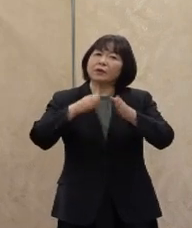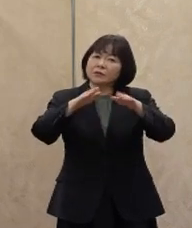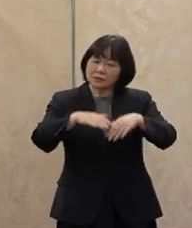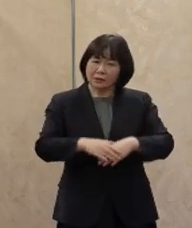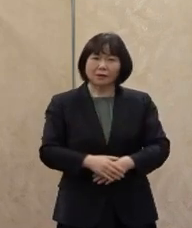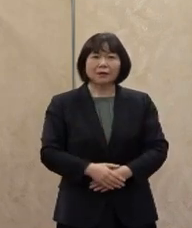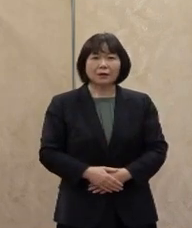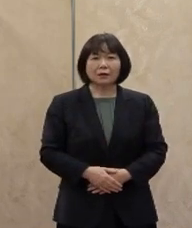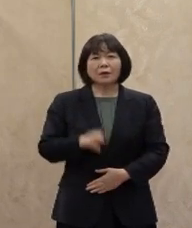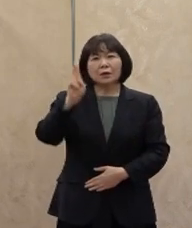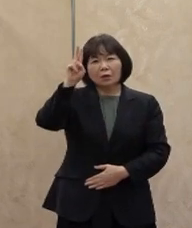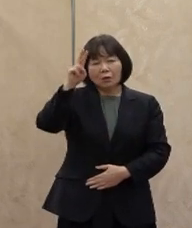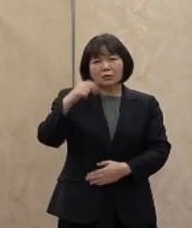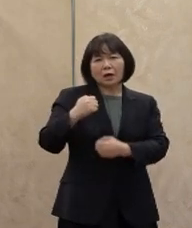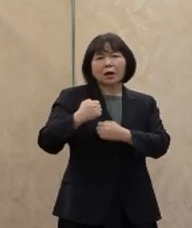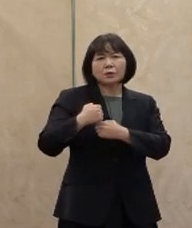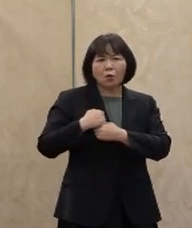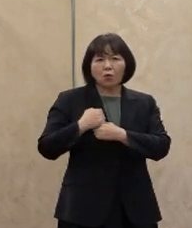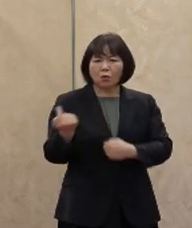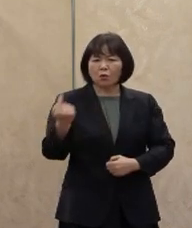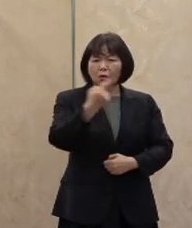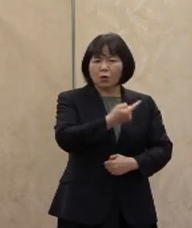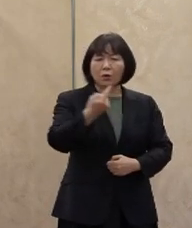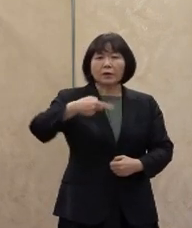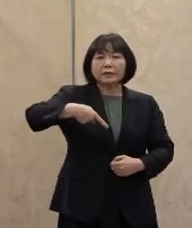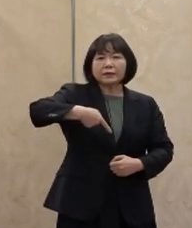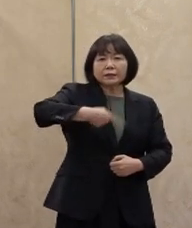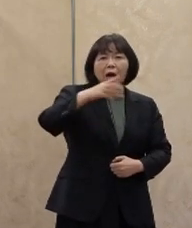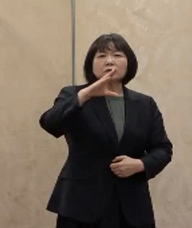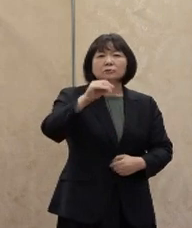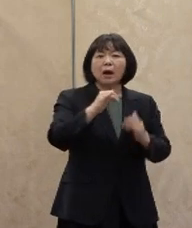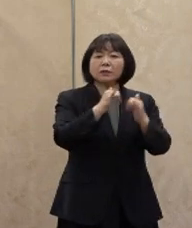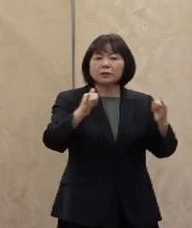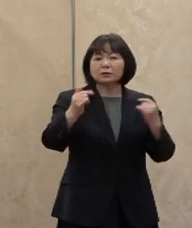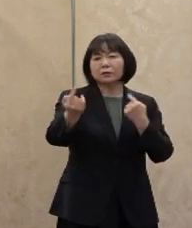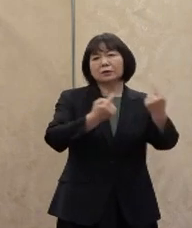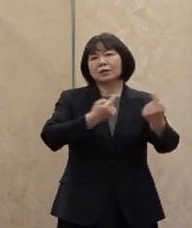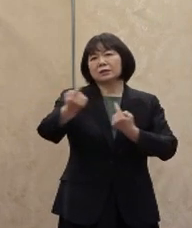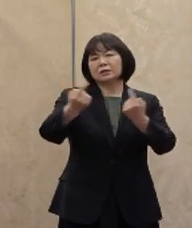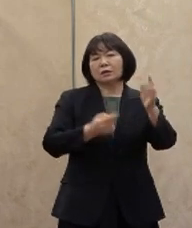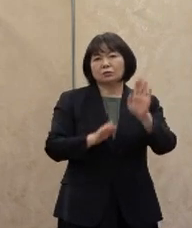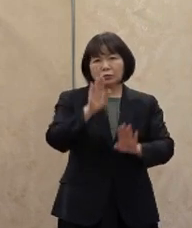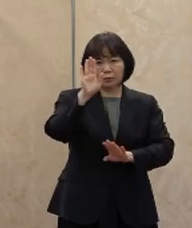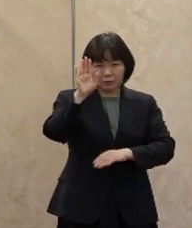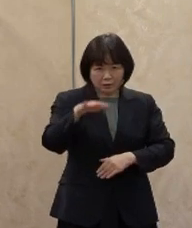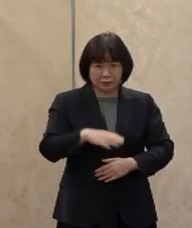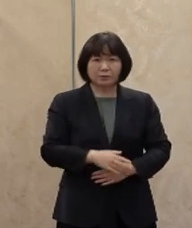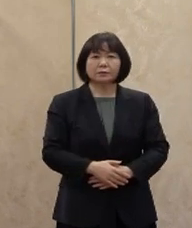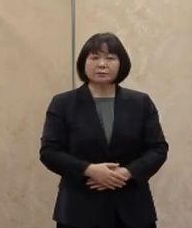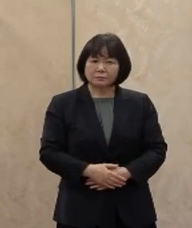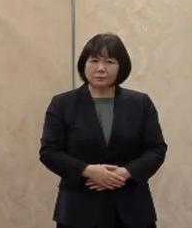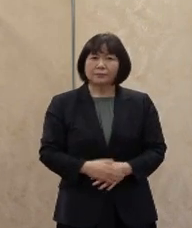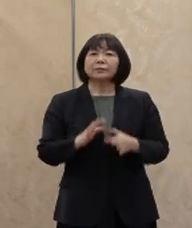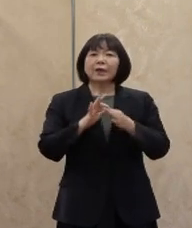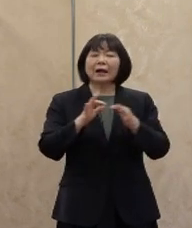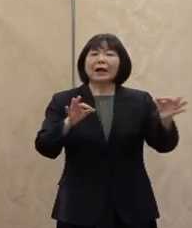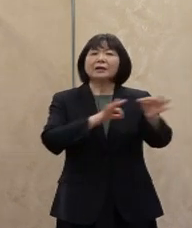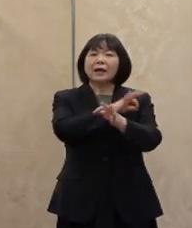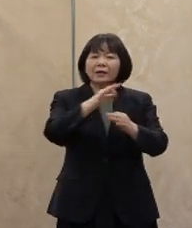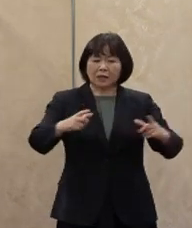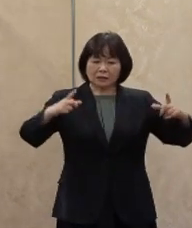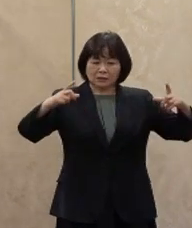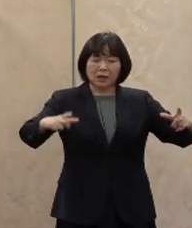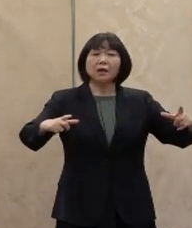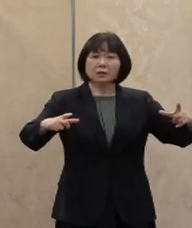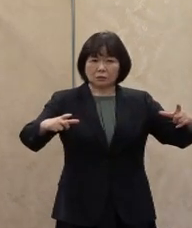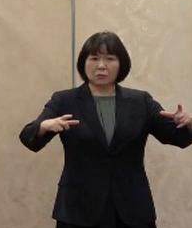まあ、大阪兵庫でいくと1日往復でいくと100万人が行き来するというような状況でもありますので、まあ、非常にあの経済圏域とし